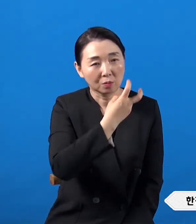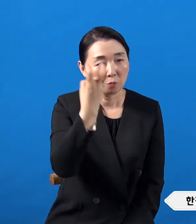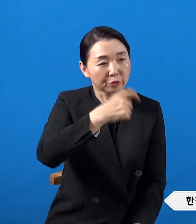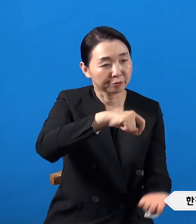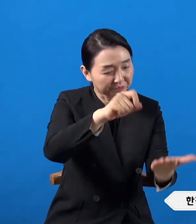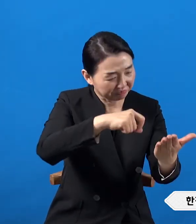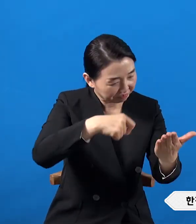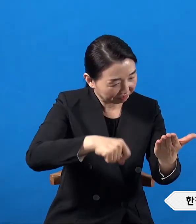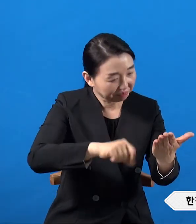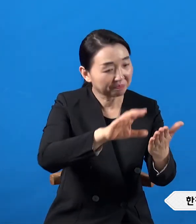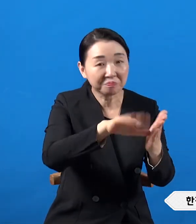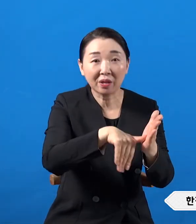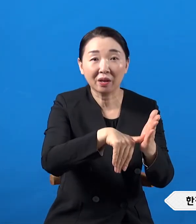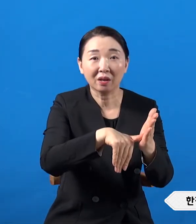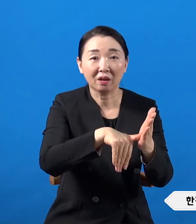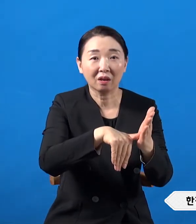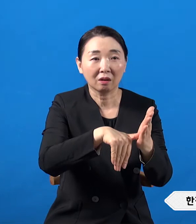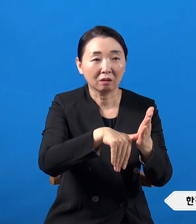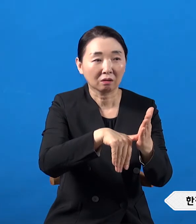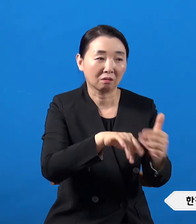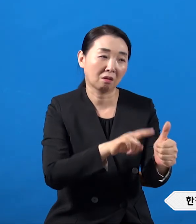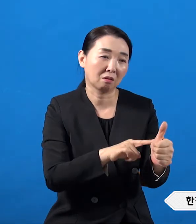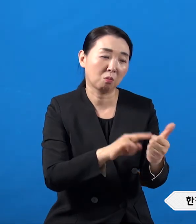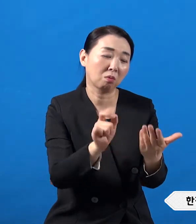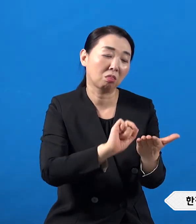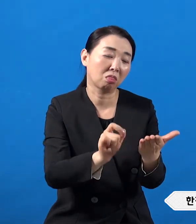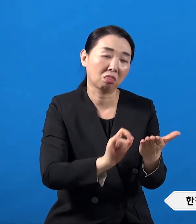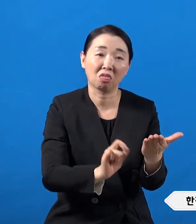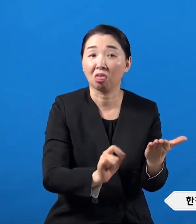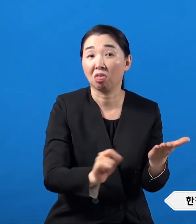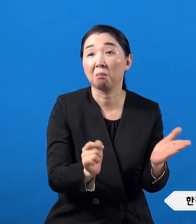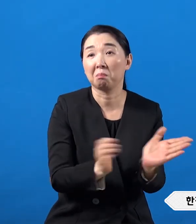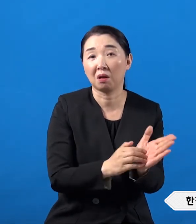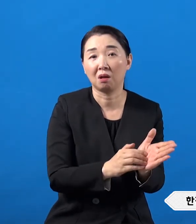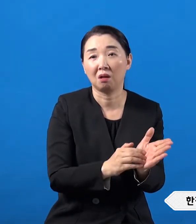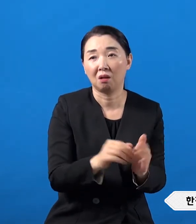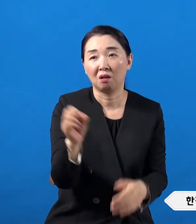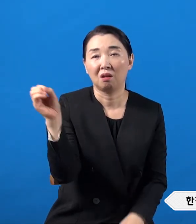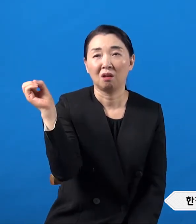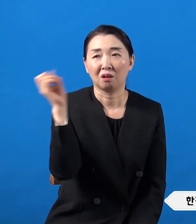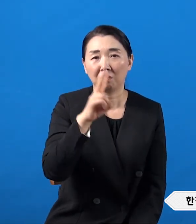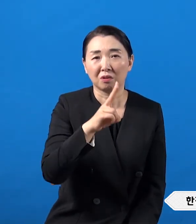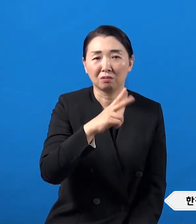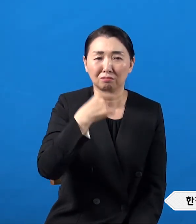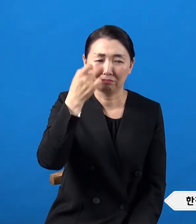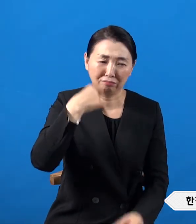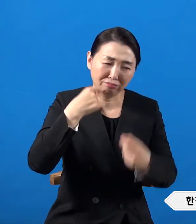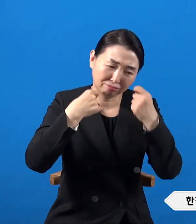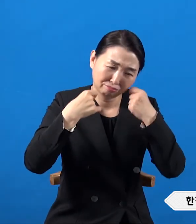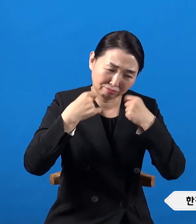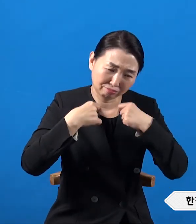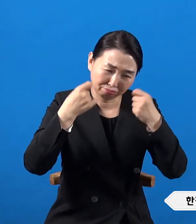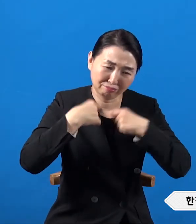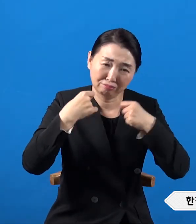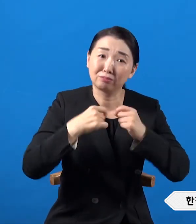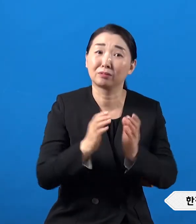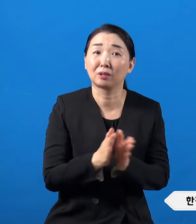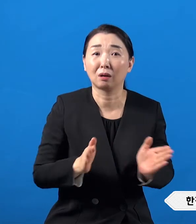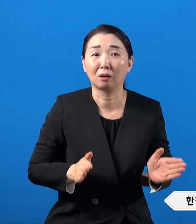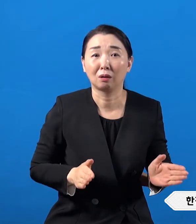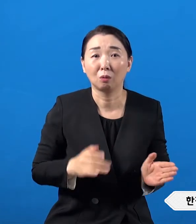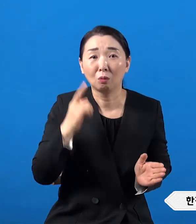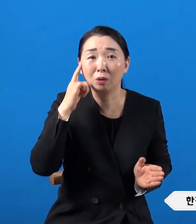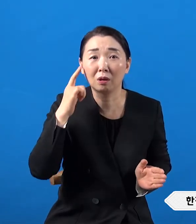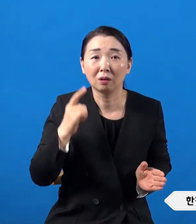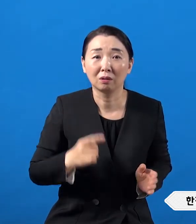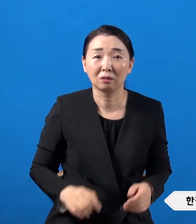설문지를 작성하는 시간인데 그 아이가 뭘 걸쩍걸쩍 하더니 갑자기 흐흐흐 하고 울음을